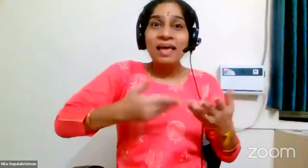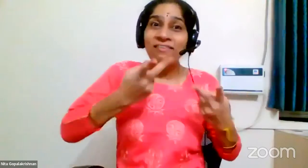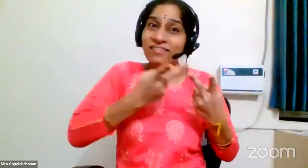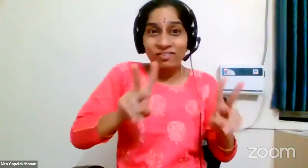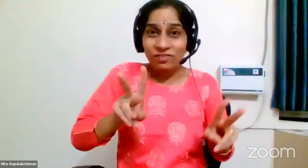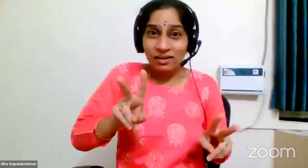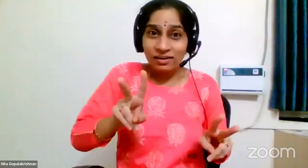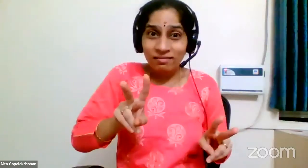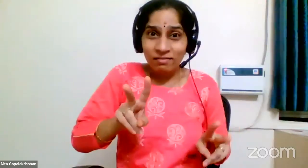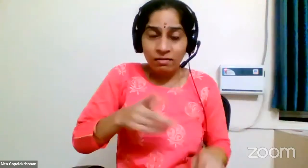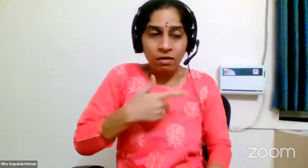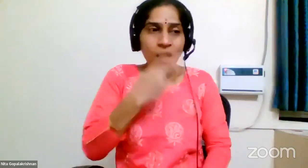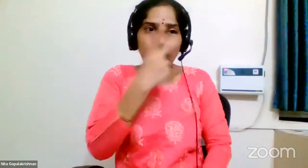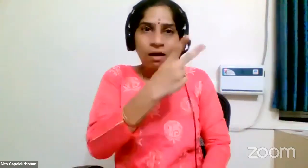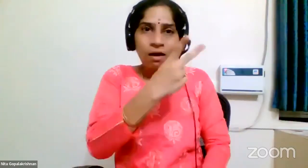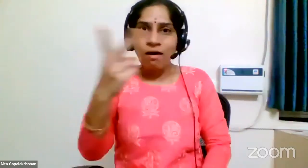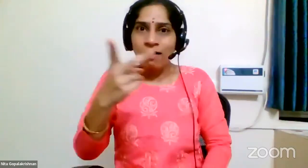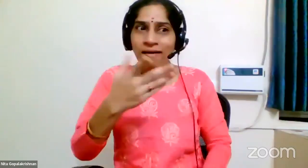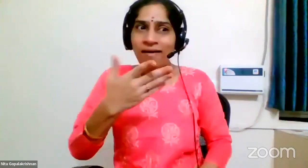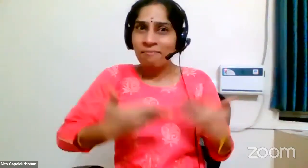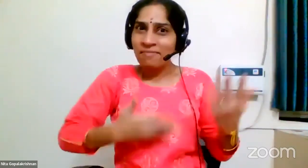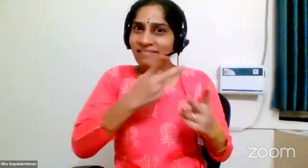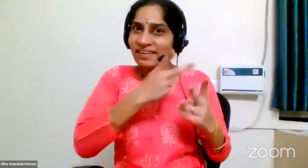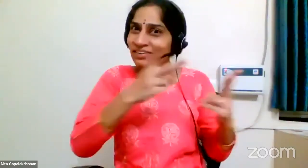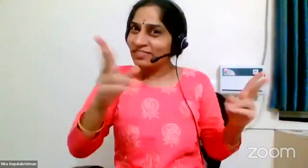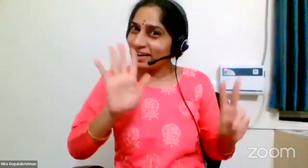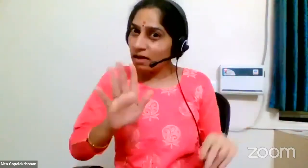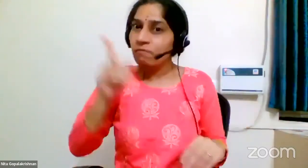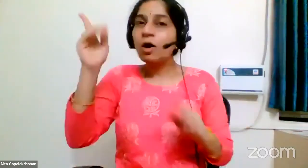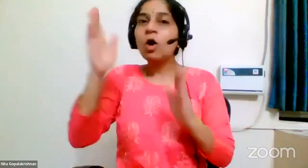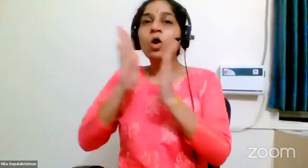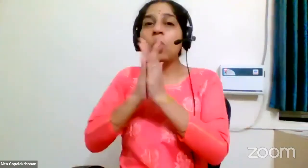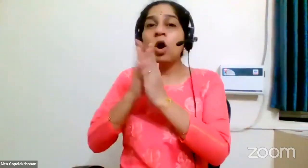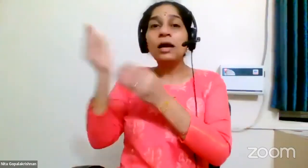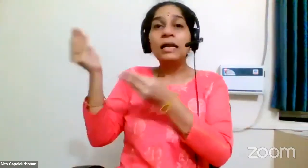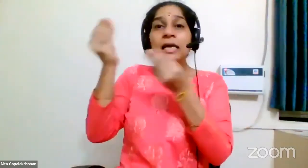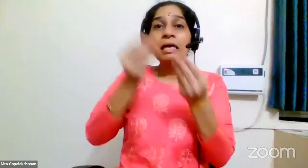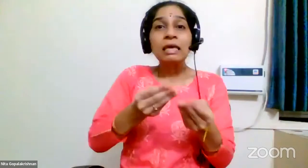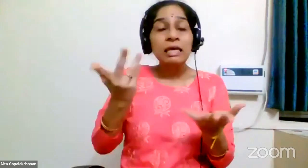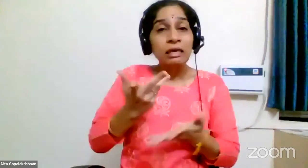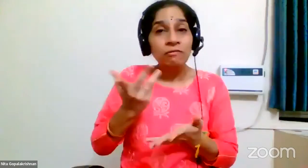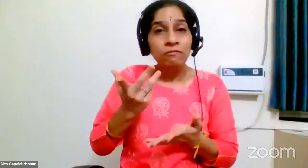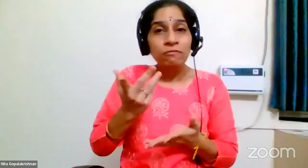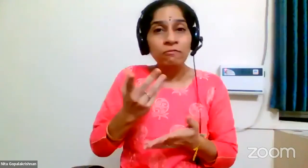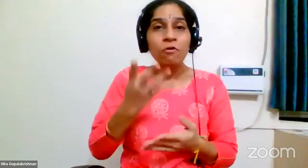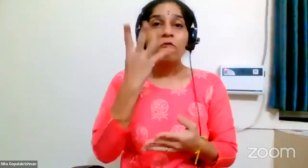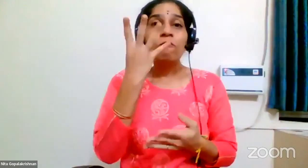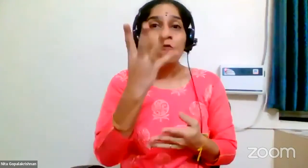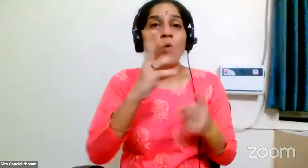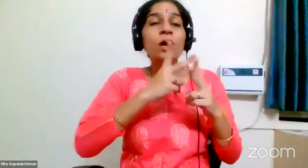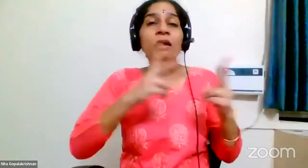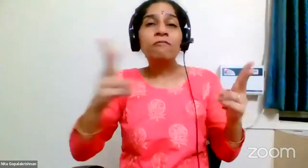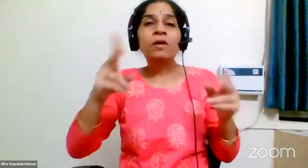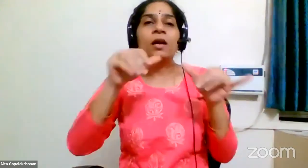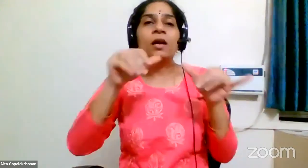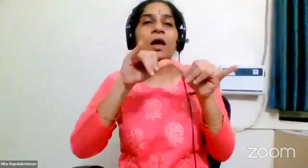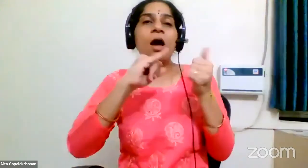मतलब मनुष्य समाज के चार विभाग भगवान ने कर दिए, जिनको वर्णाश्रम बोला गया। वर्ण,